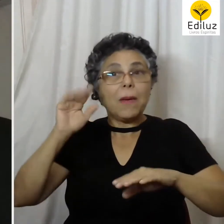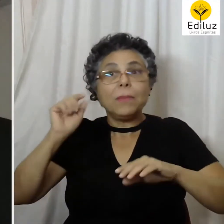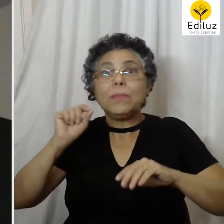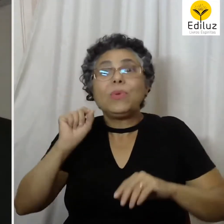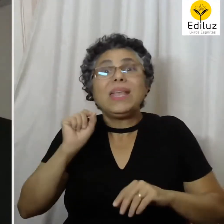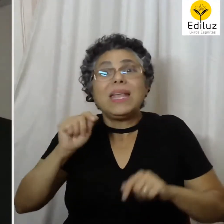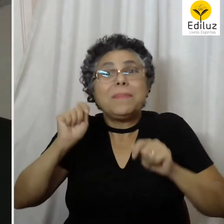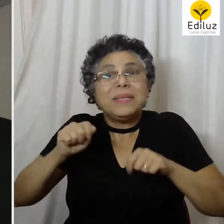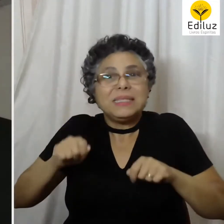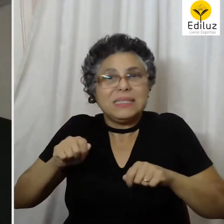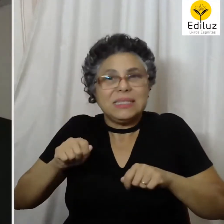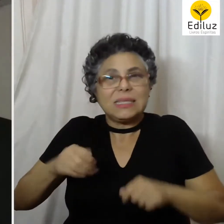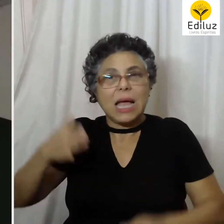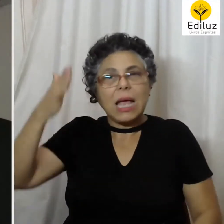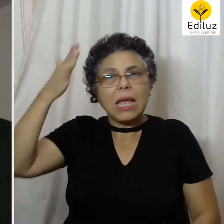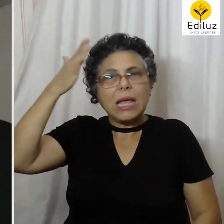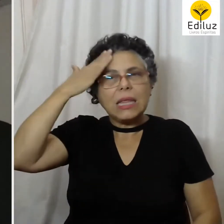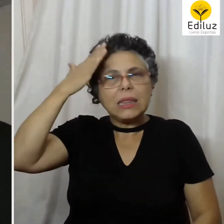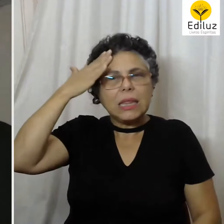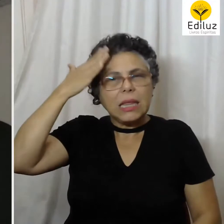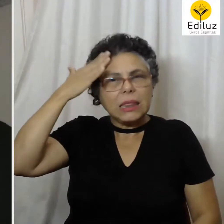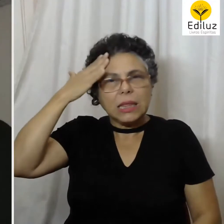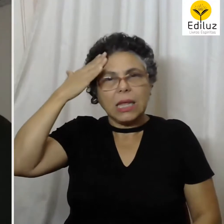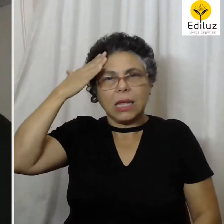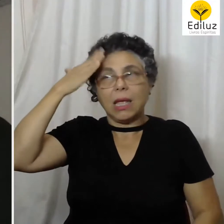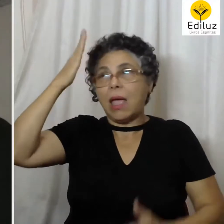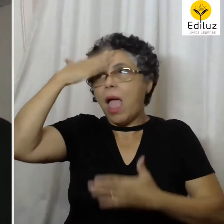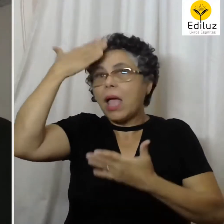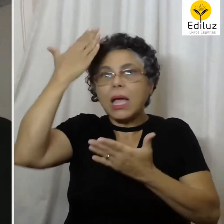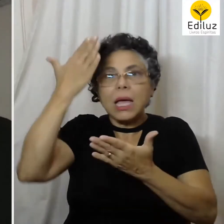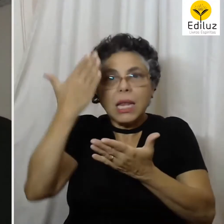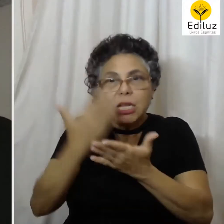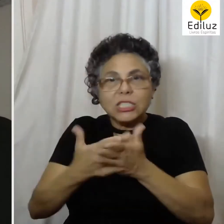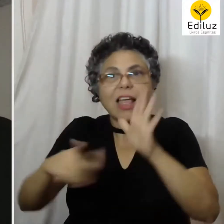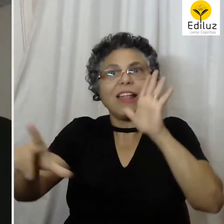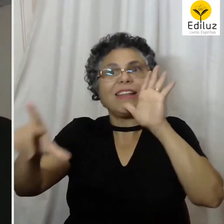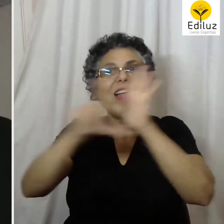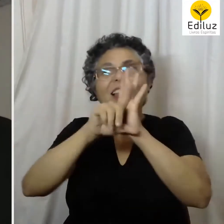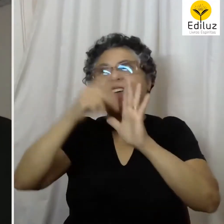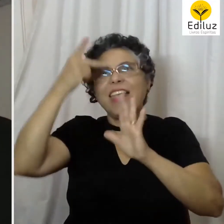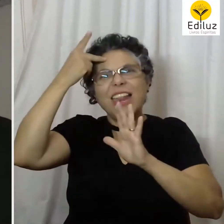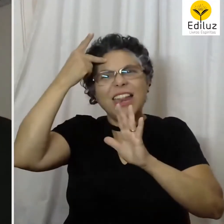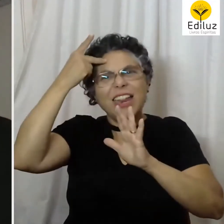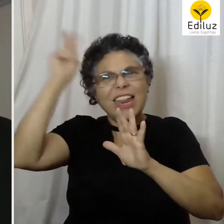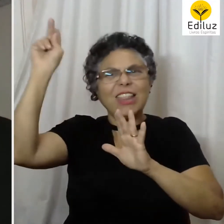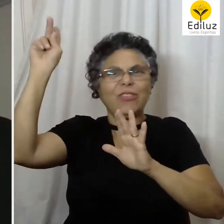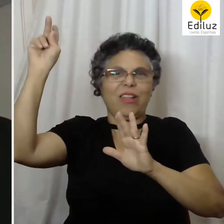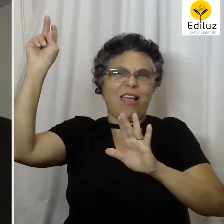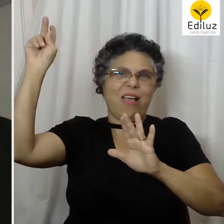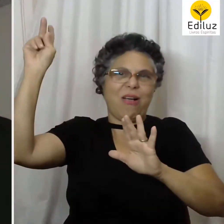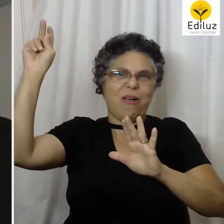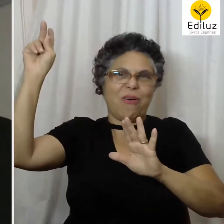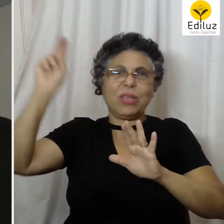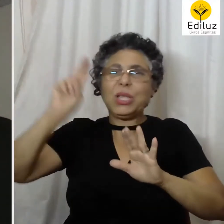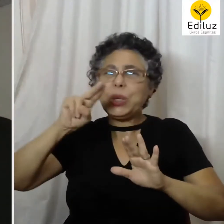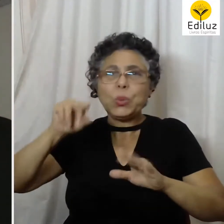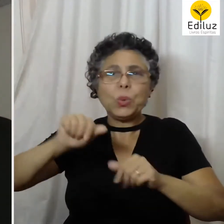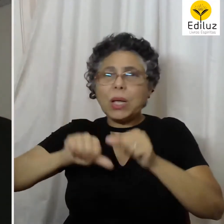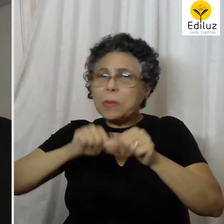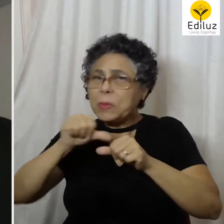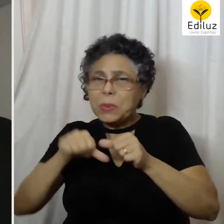entendamos e confiemos nas leis naturais infalíveis e